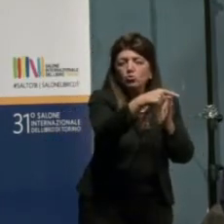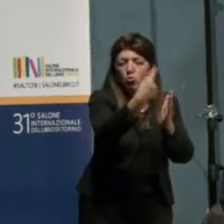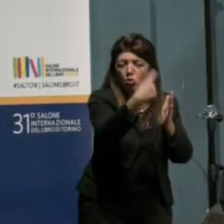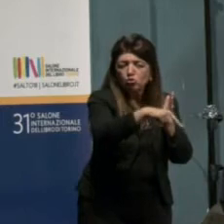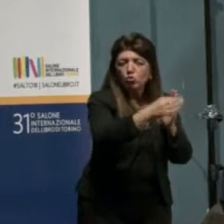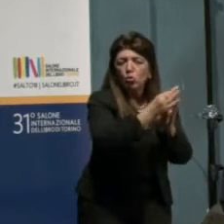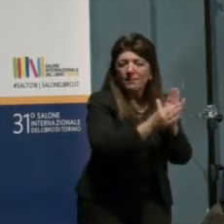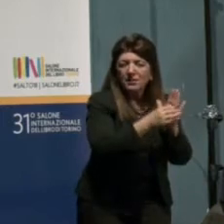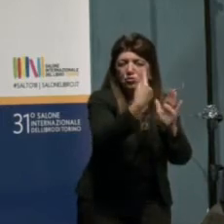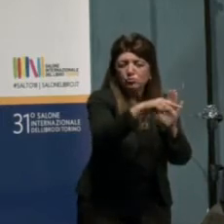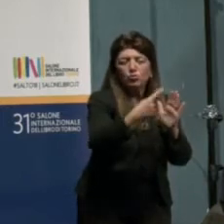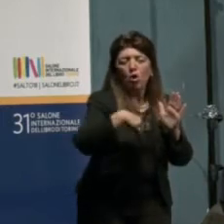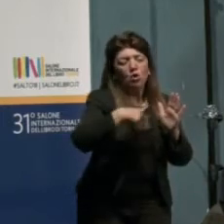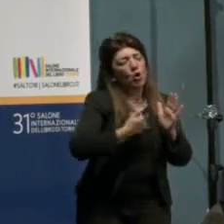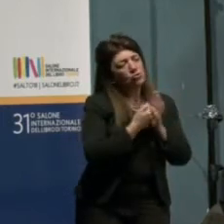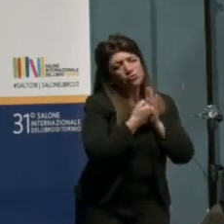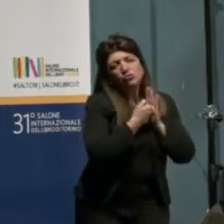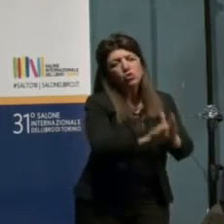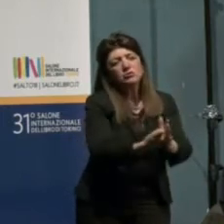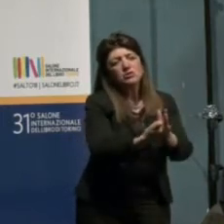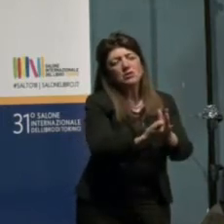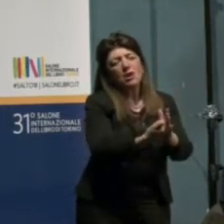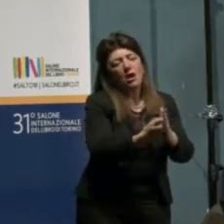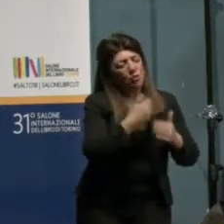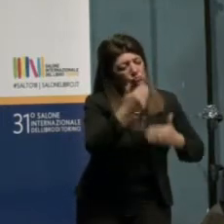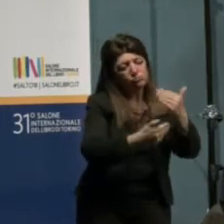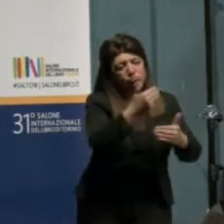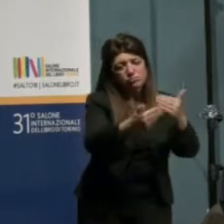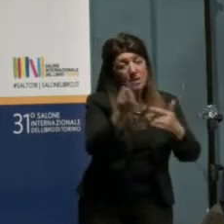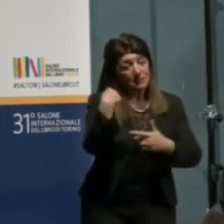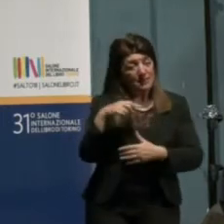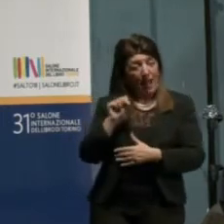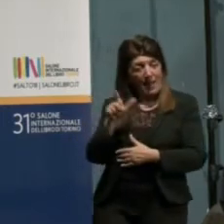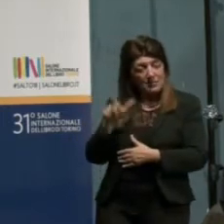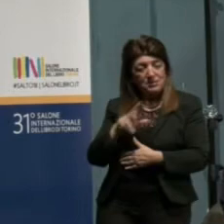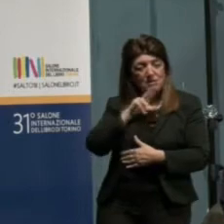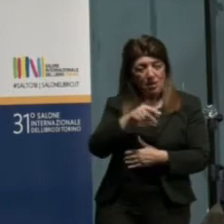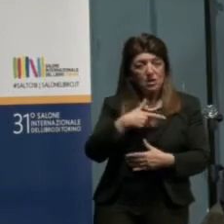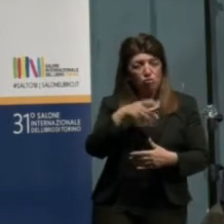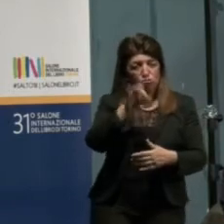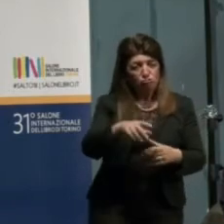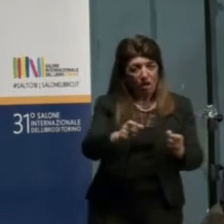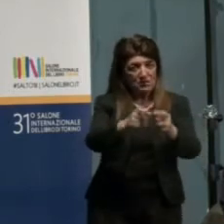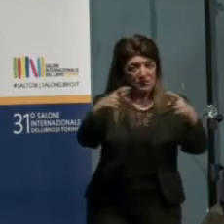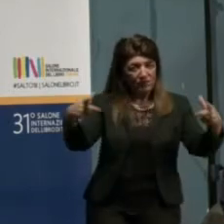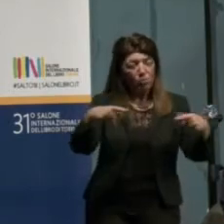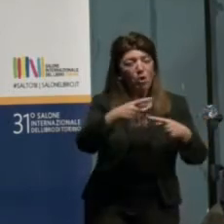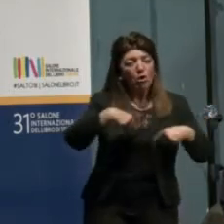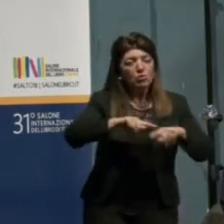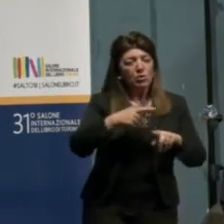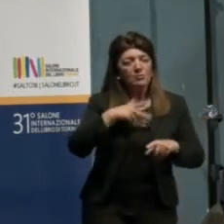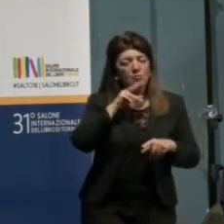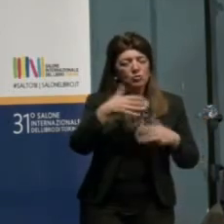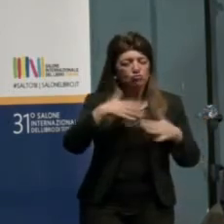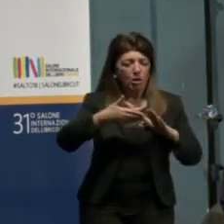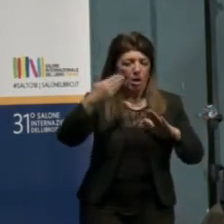diceva alessandra ci sono degli sviluppi noi abbiamo detto già altre volte facciamo dei